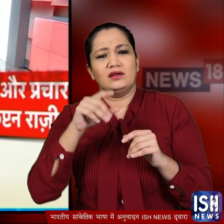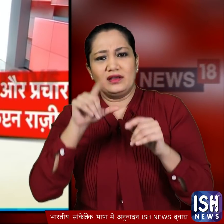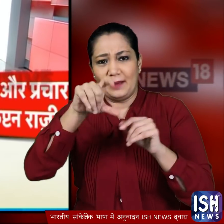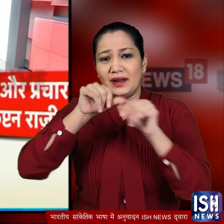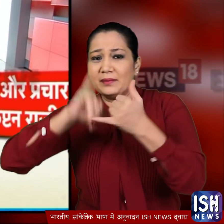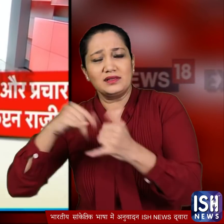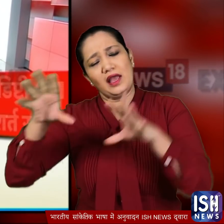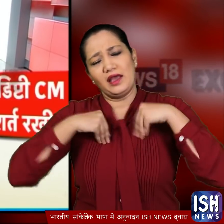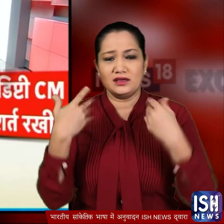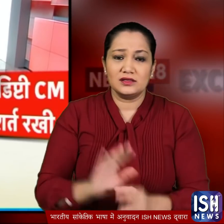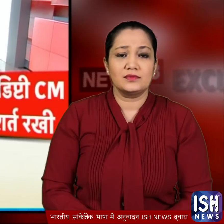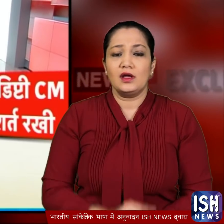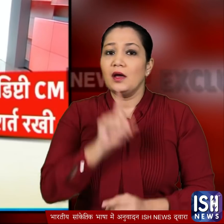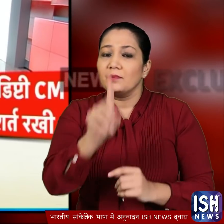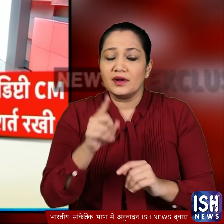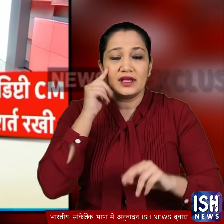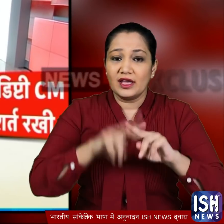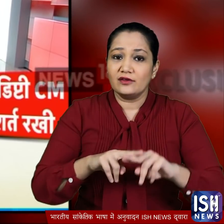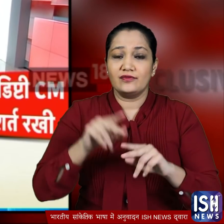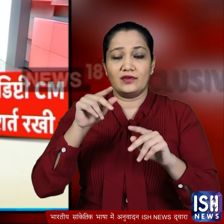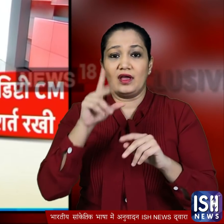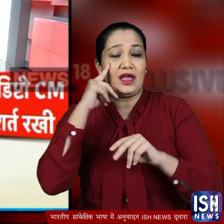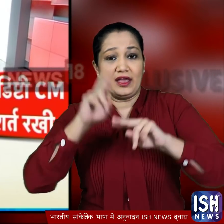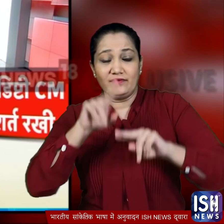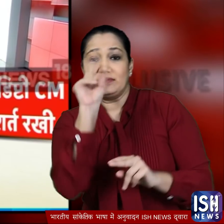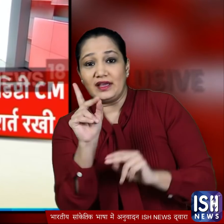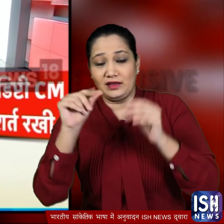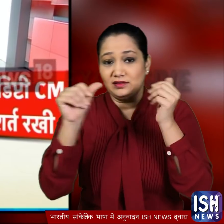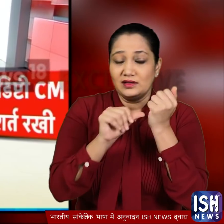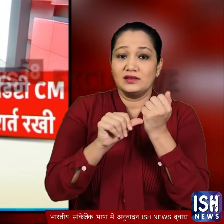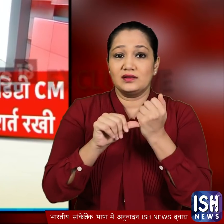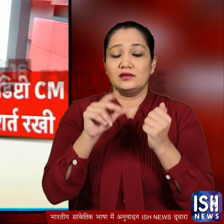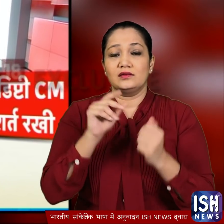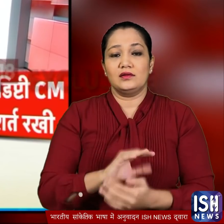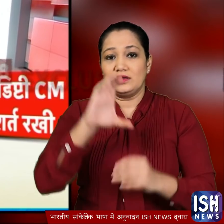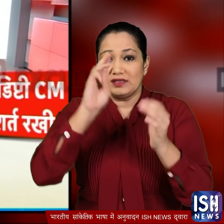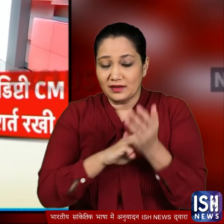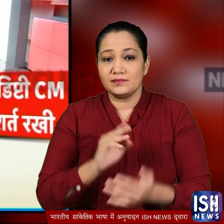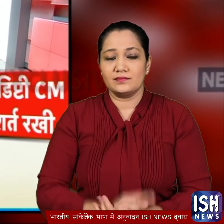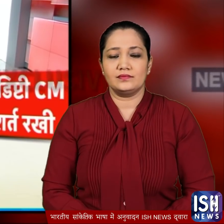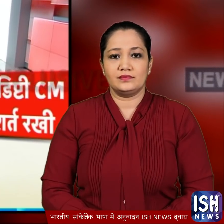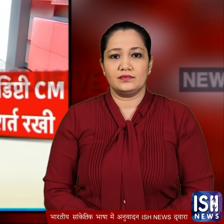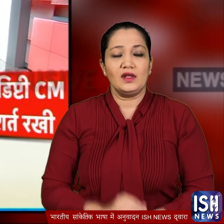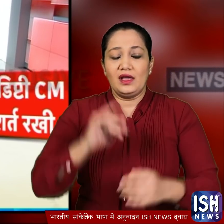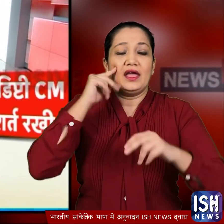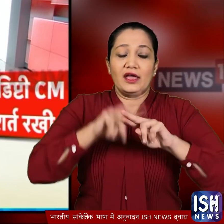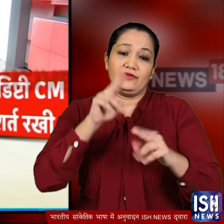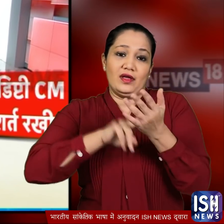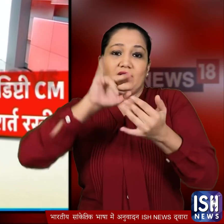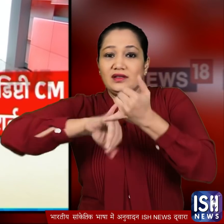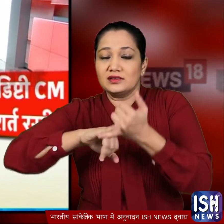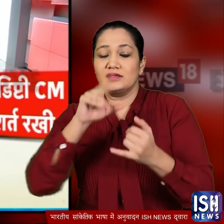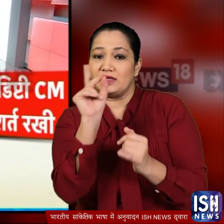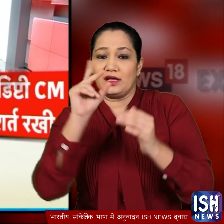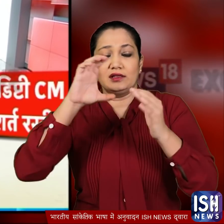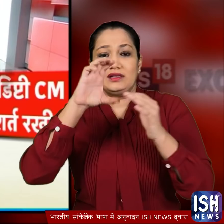है। इसके साथ ही यह भी साफ किया कि अगर कैप्टन को डिप्टी सीएम बनाया जाता है तो सिद्धू को डिप्टी सीएम बनाया